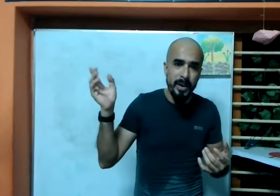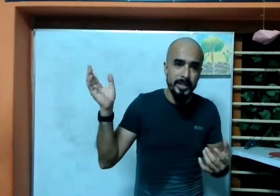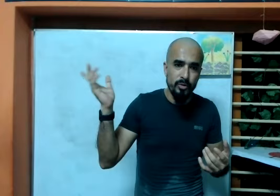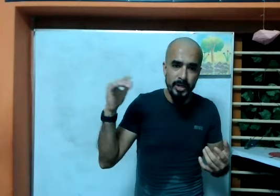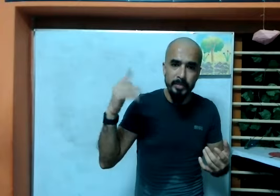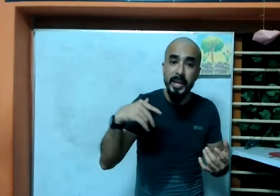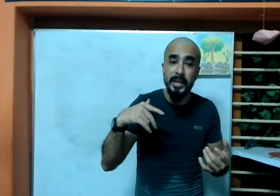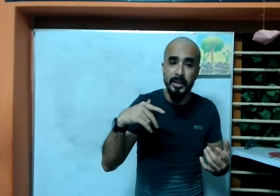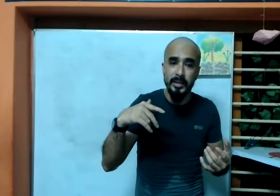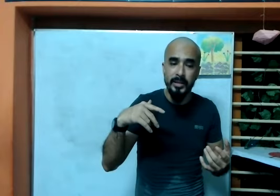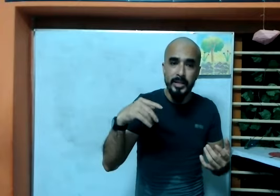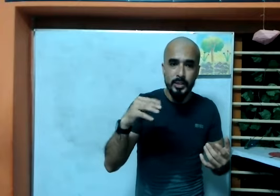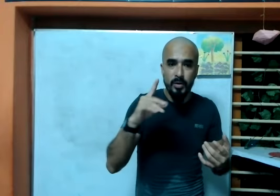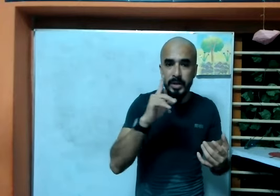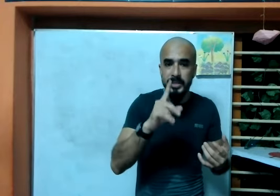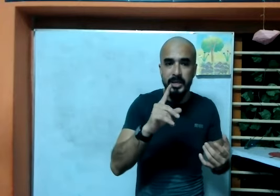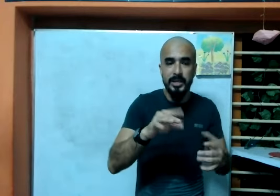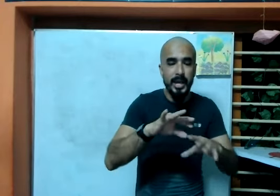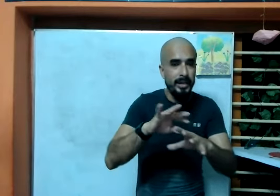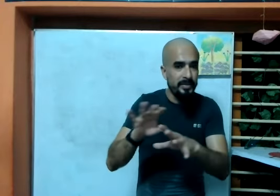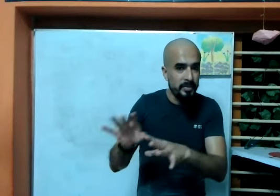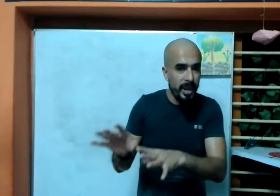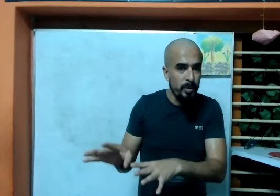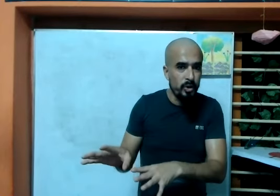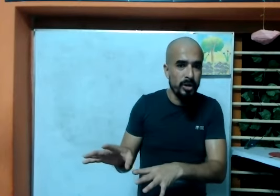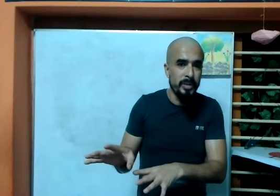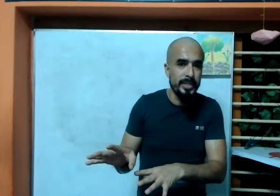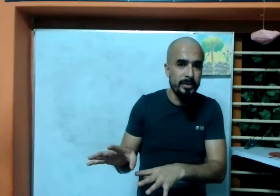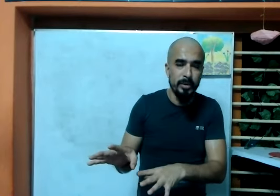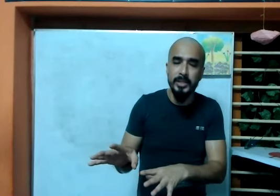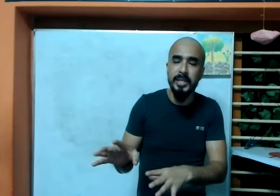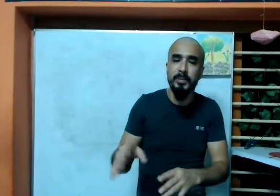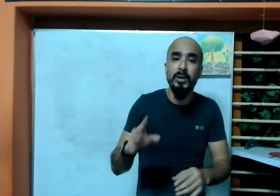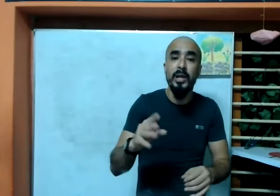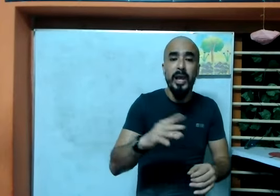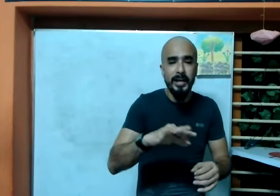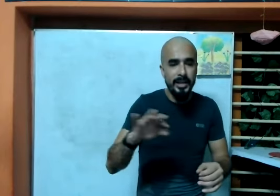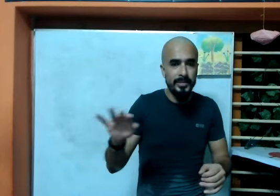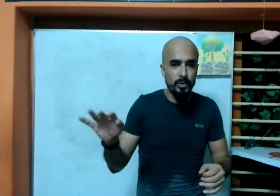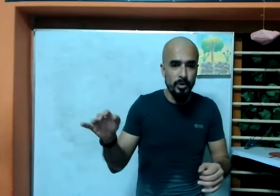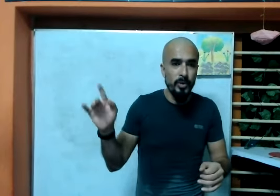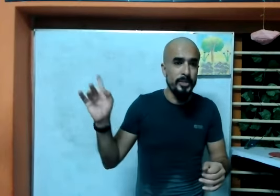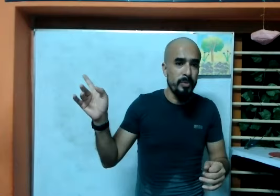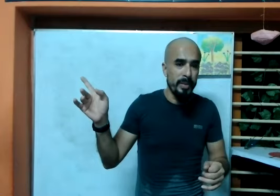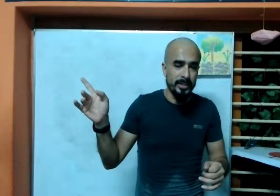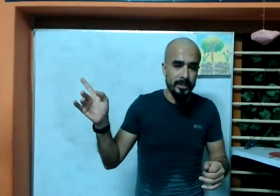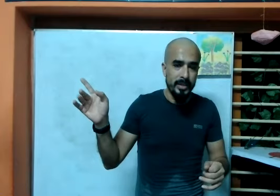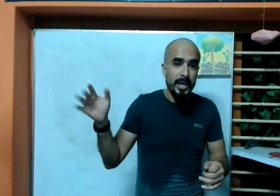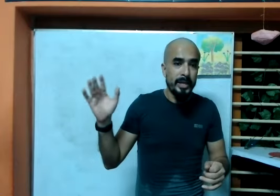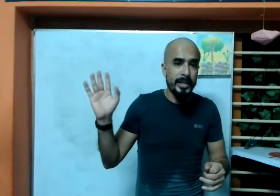মাদার কলিং মি সো ইমিডিয়েটলি আই লেফট মাই বুক অন মাই টেবল অন দ্য টেবল এন্ড লেফট দ্য রুম ওয়েন্ট টু মাই মাদার রাশ